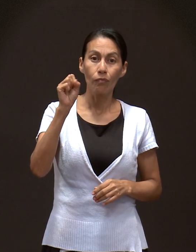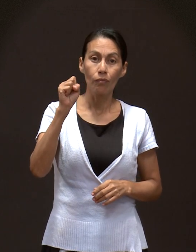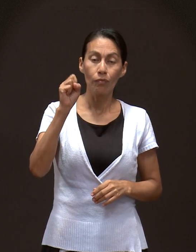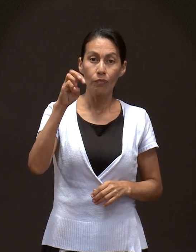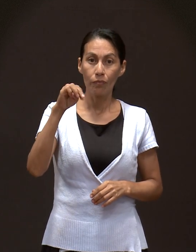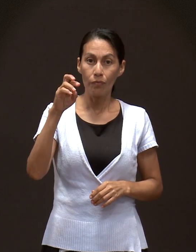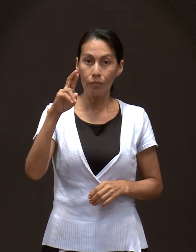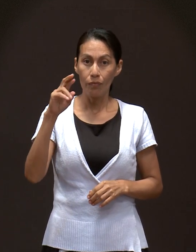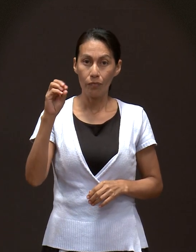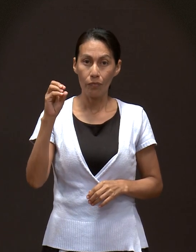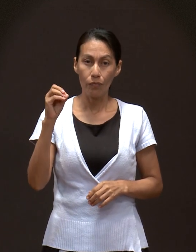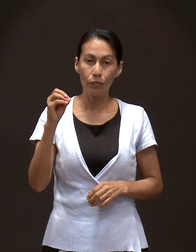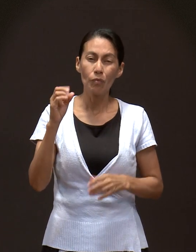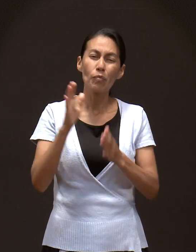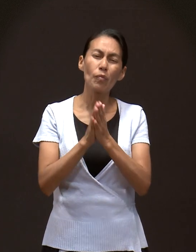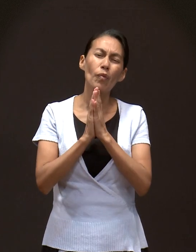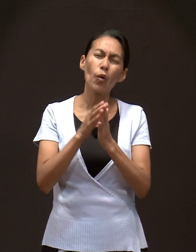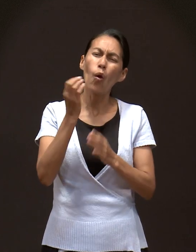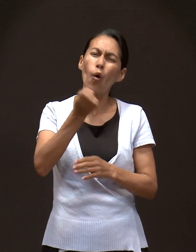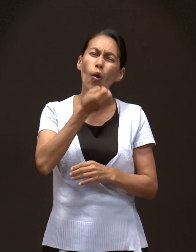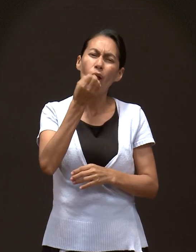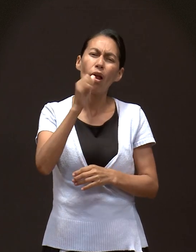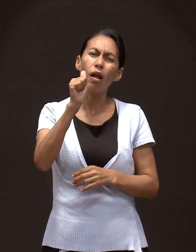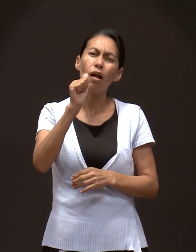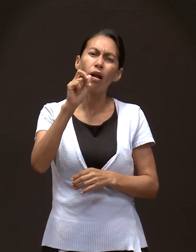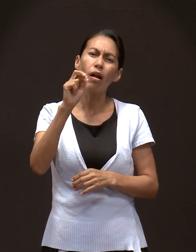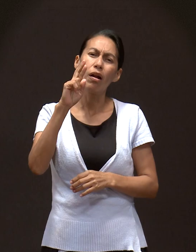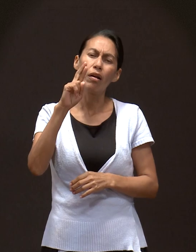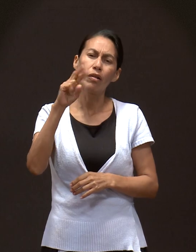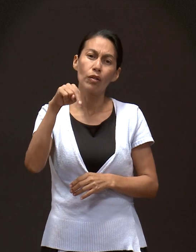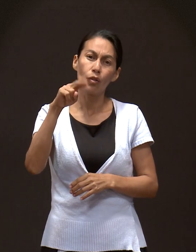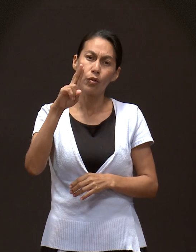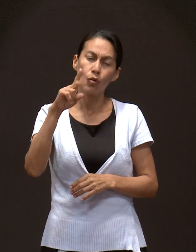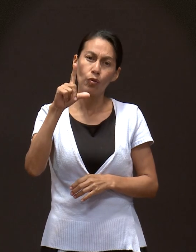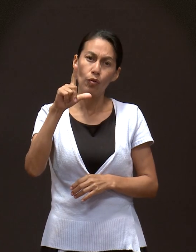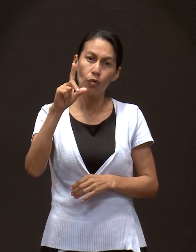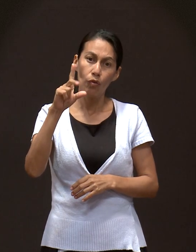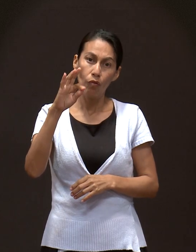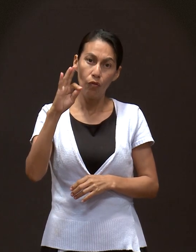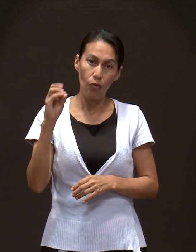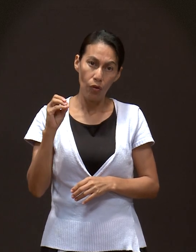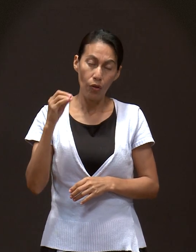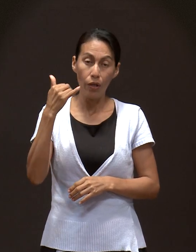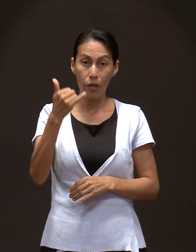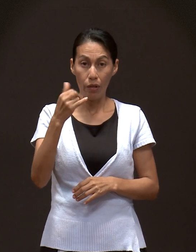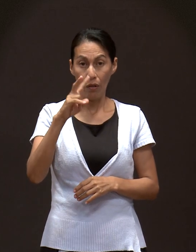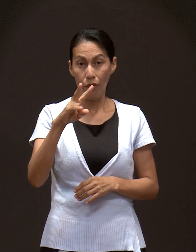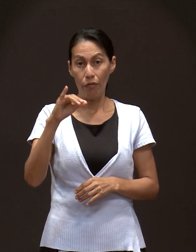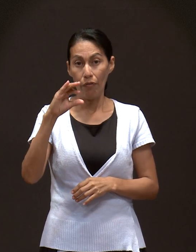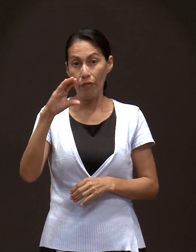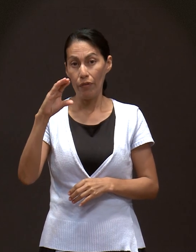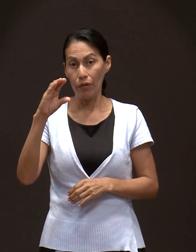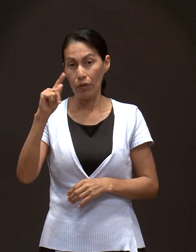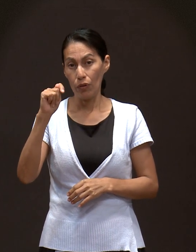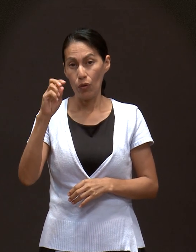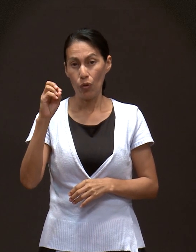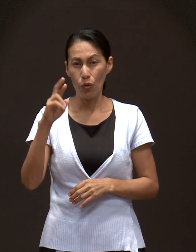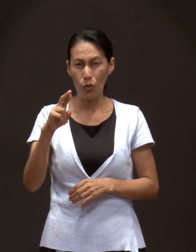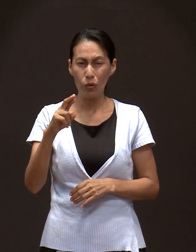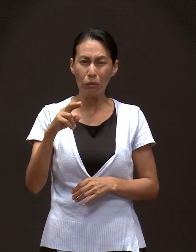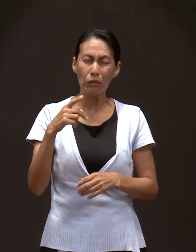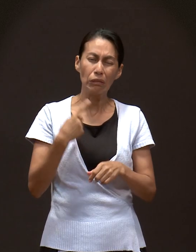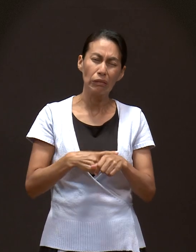profesor, oren por Arnulfo Silvano. Por favor, dice, oren por Arnulfo Silvano y Víctor que están